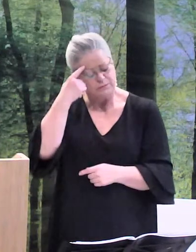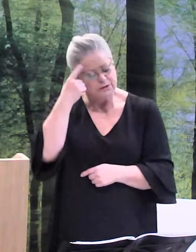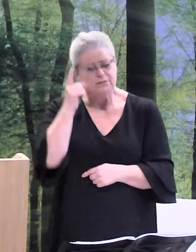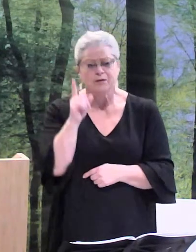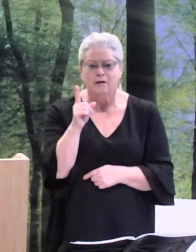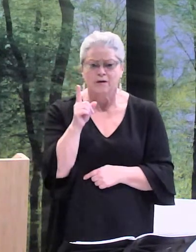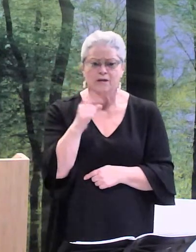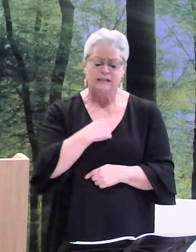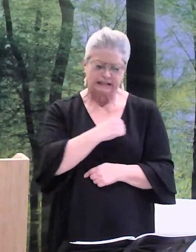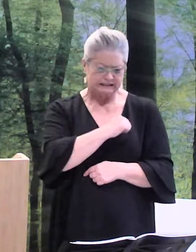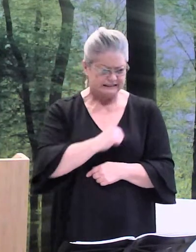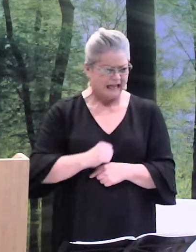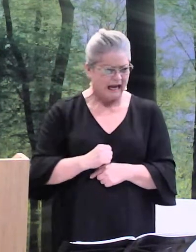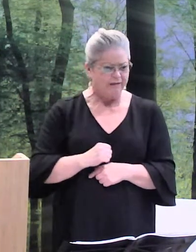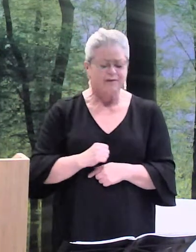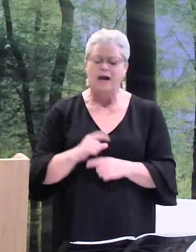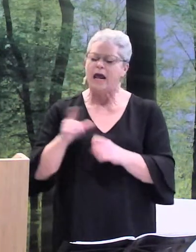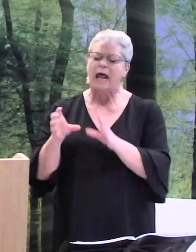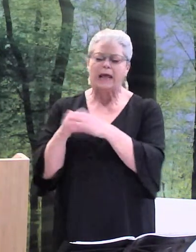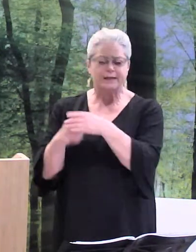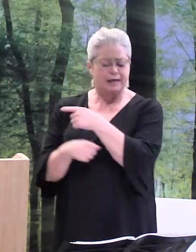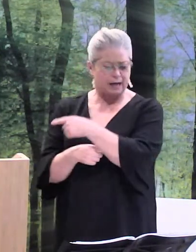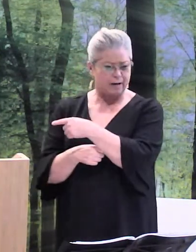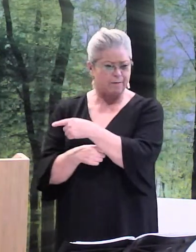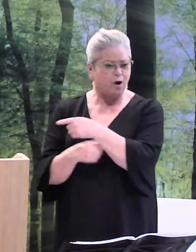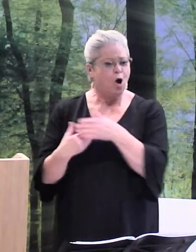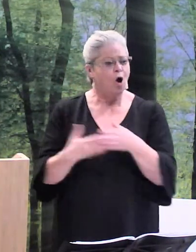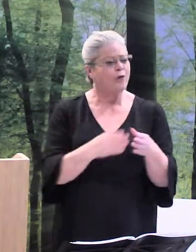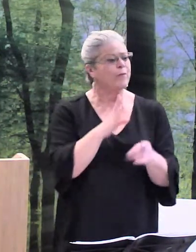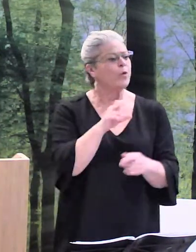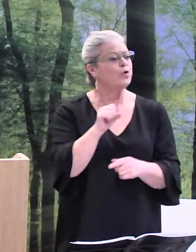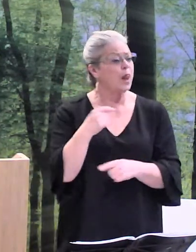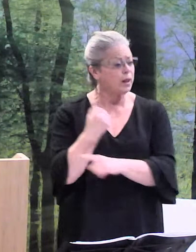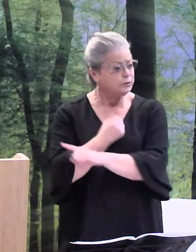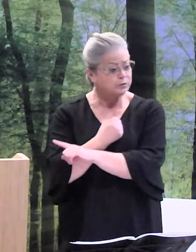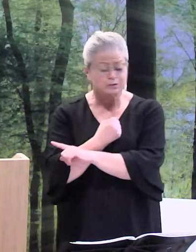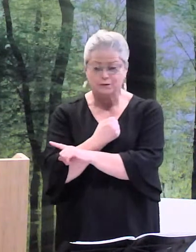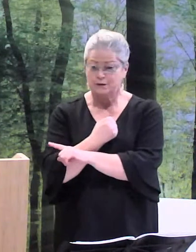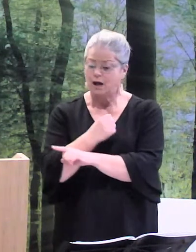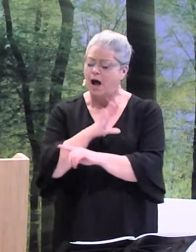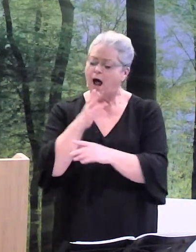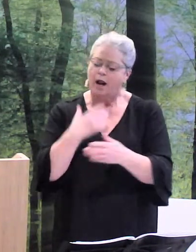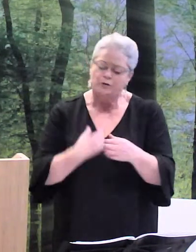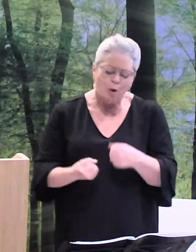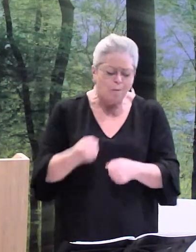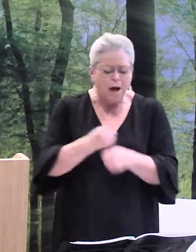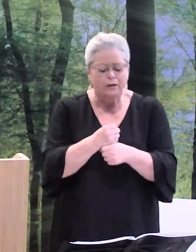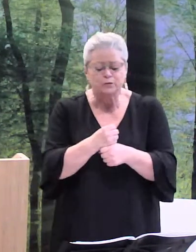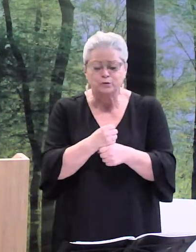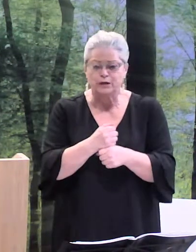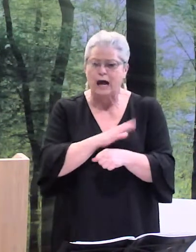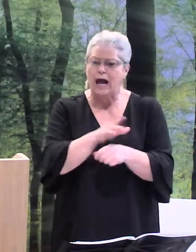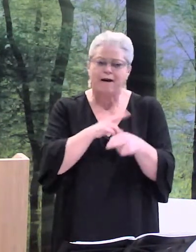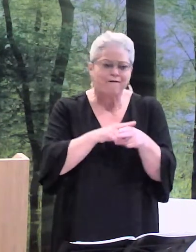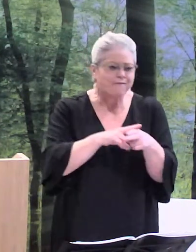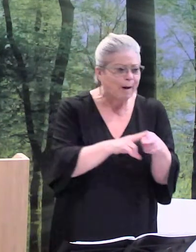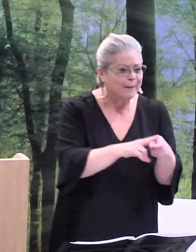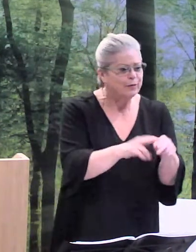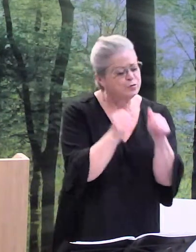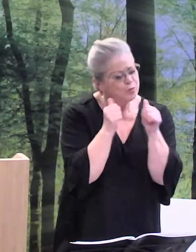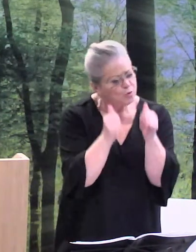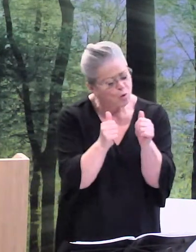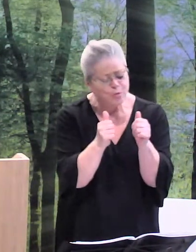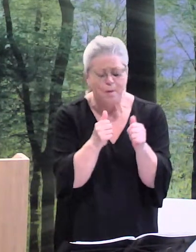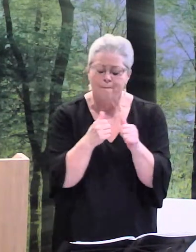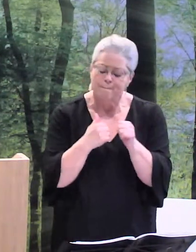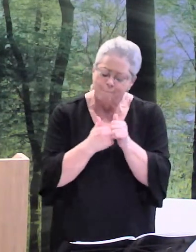uitgaan dat ik zelf en het hele team van Uitvaartcentrum Beutels alles op alles zetten om elke familie zo goed mogelijk